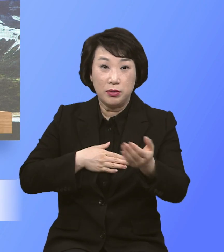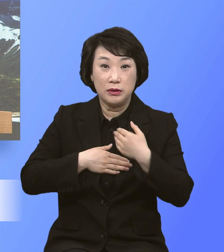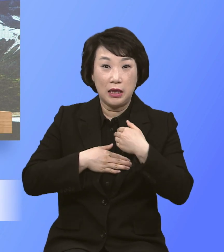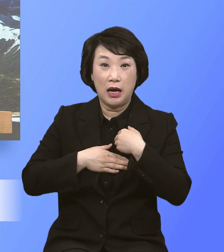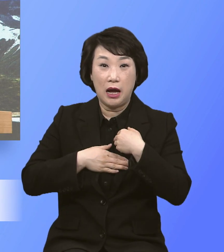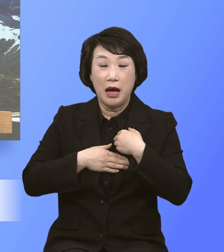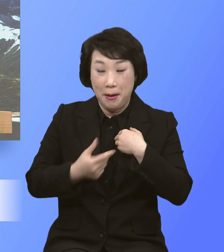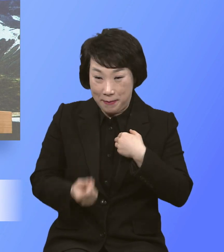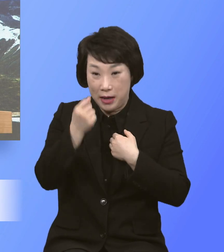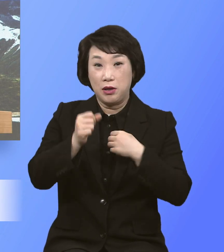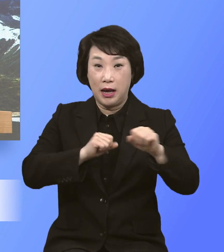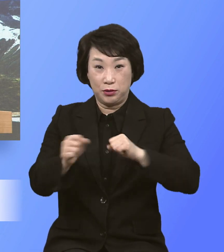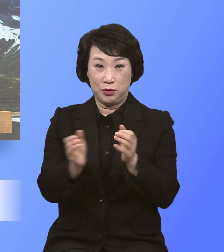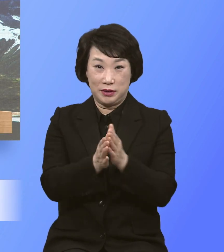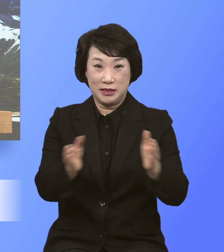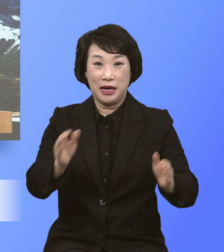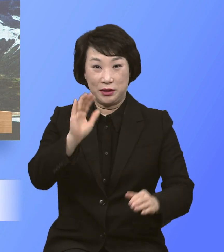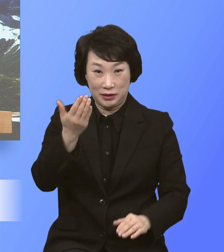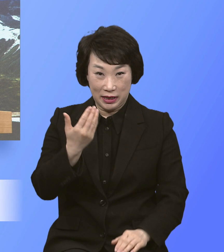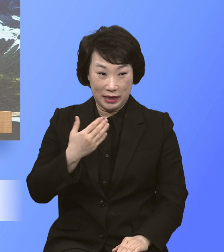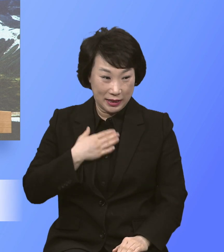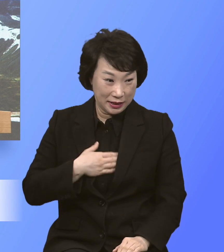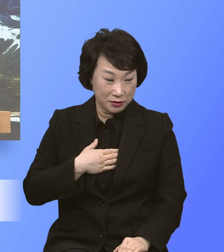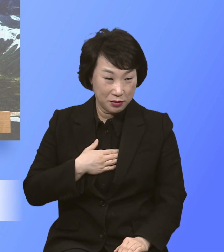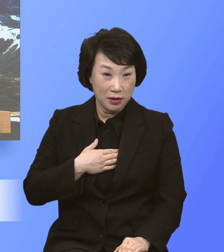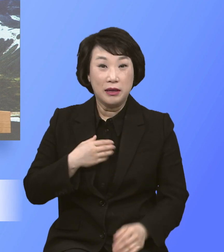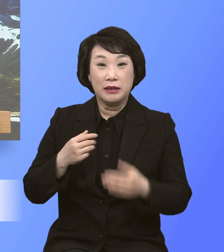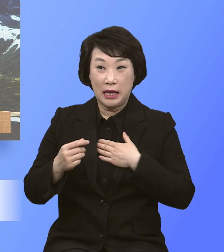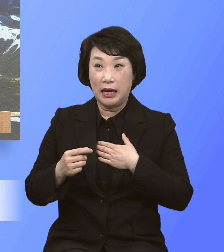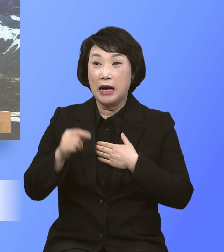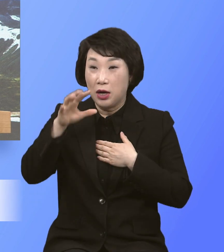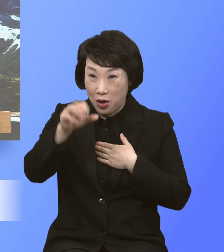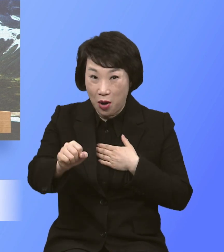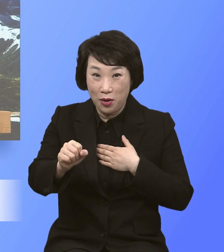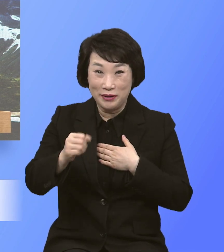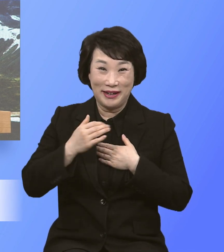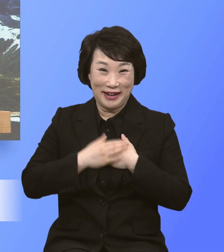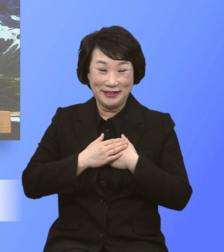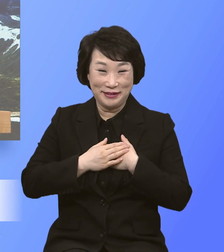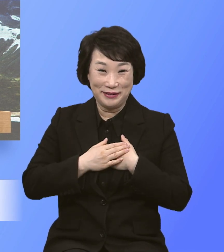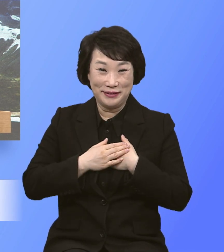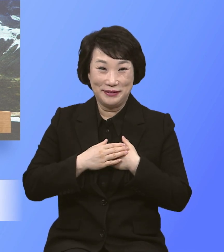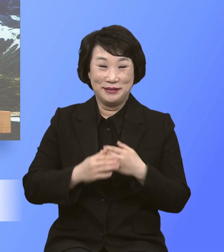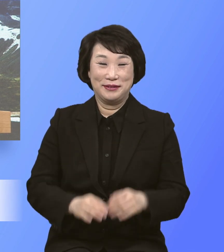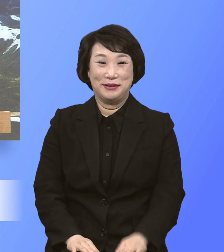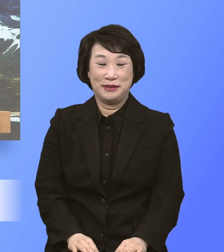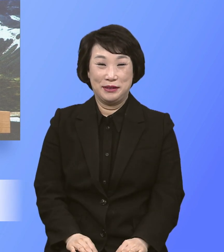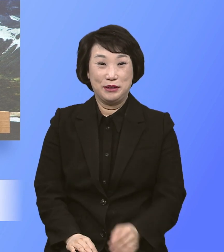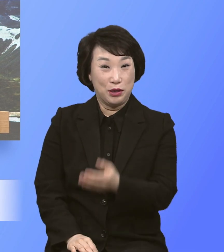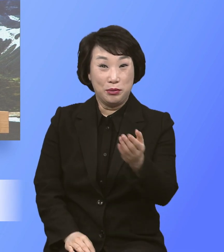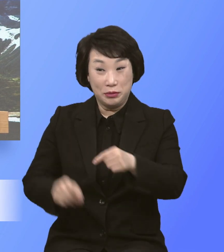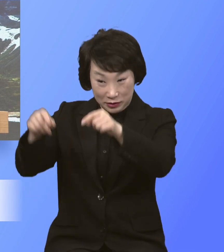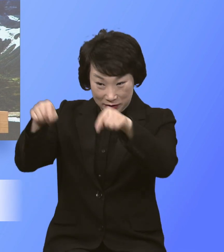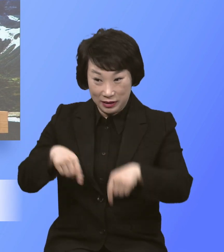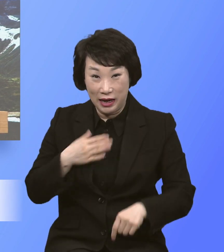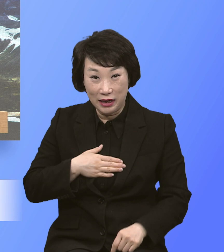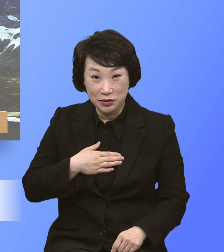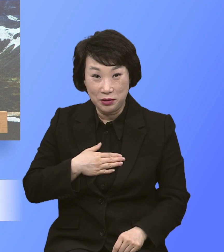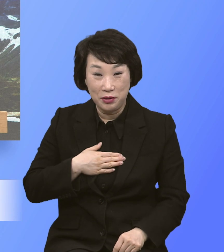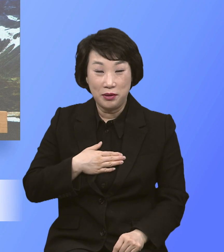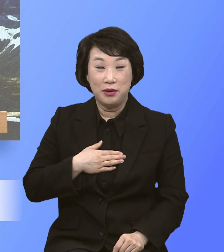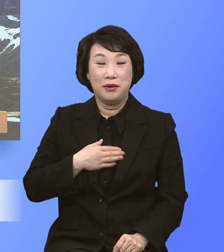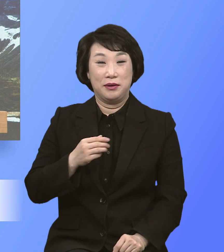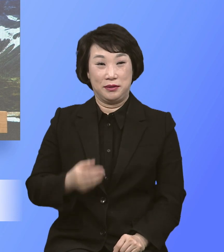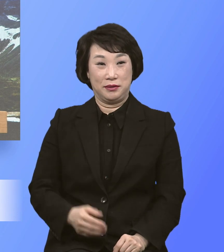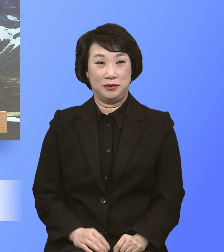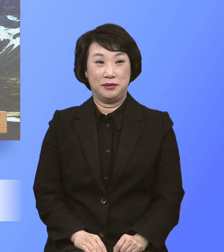바로 움직여야 된다. 그건 내게 들려왔다는 사실에 대해서 이건 내게 하시는